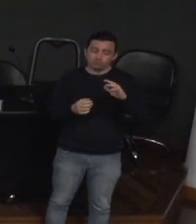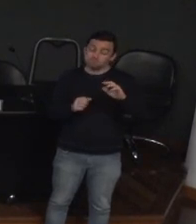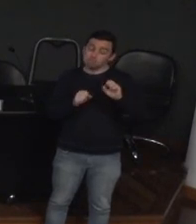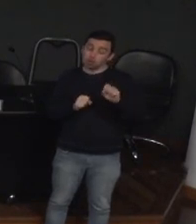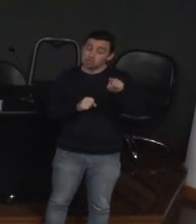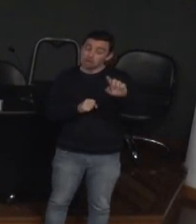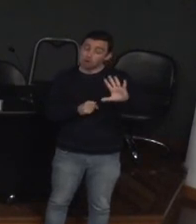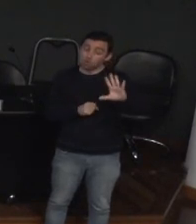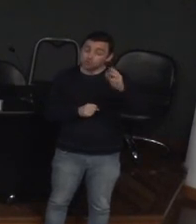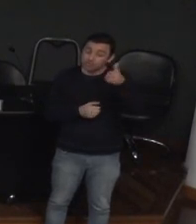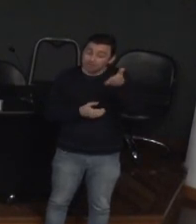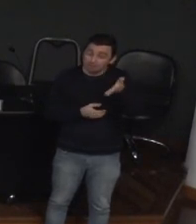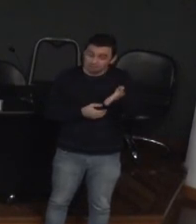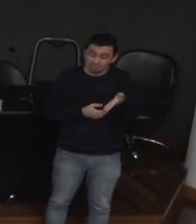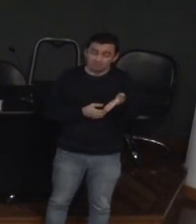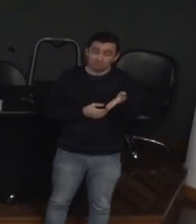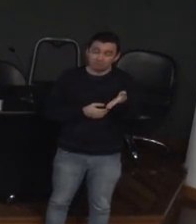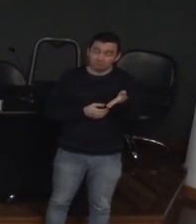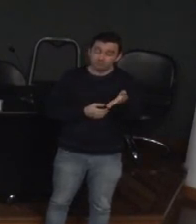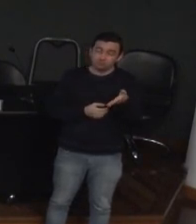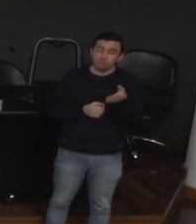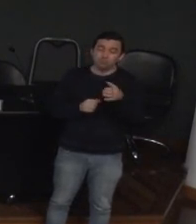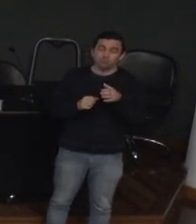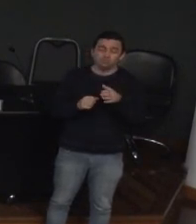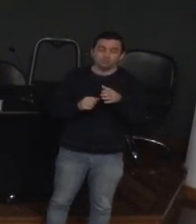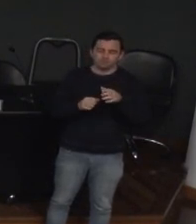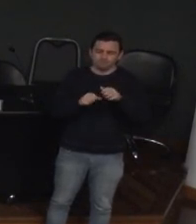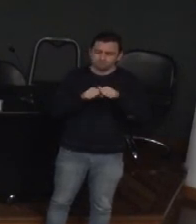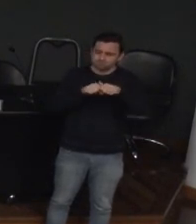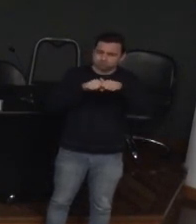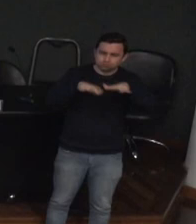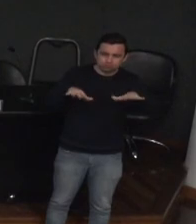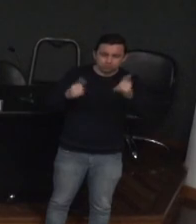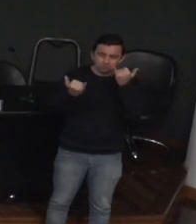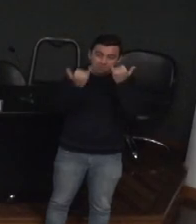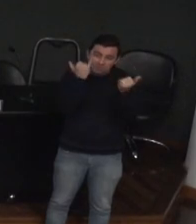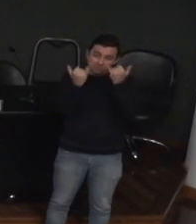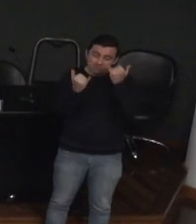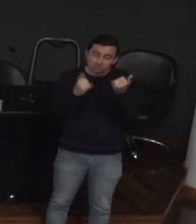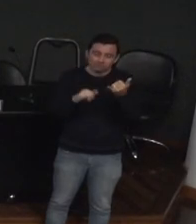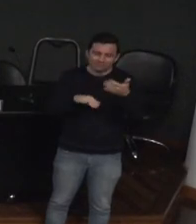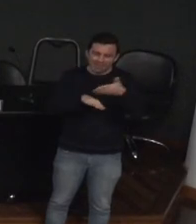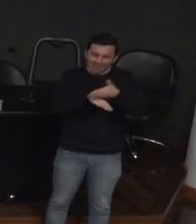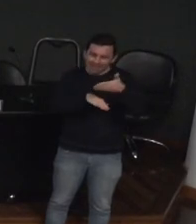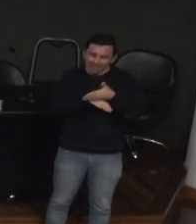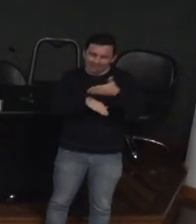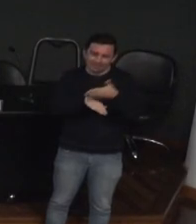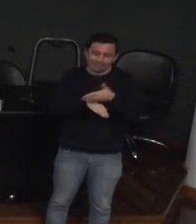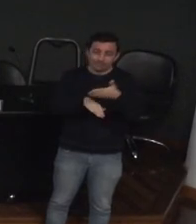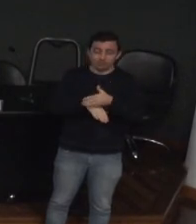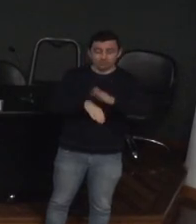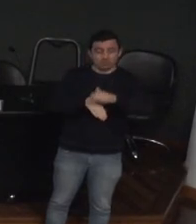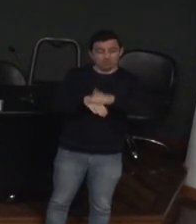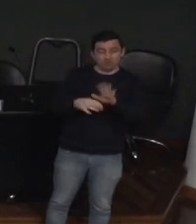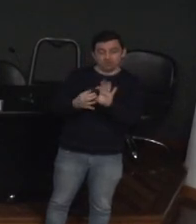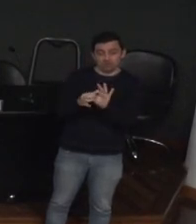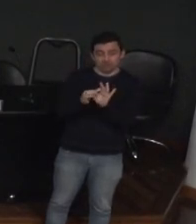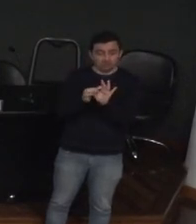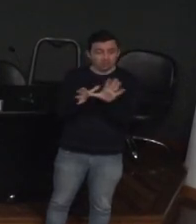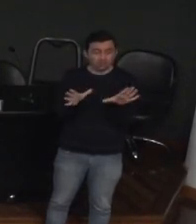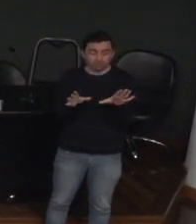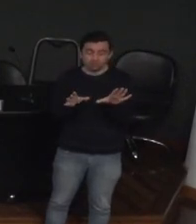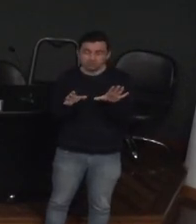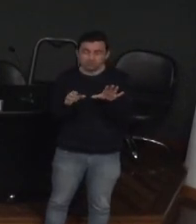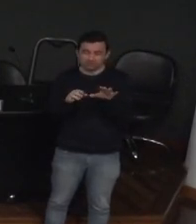causa, né, que é o vazamento da informação por meio do acesso ainda autorizado a um servidor já não